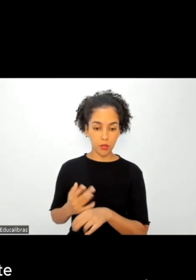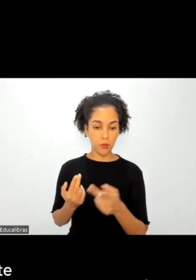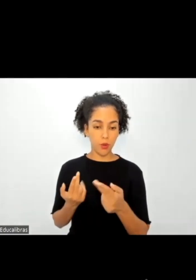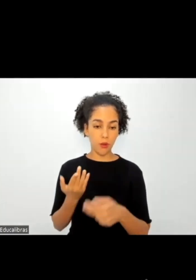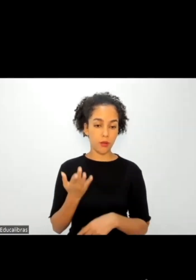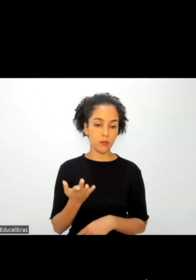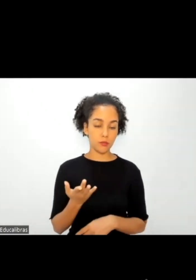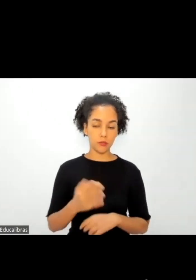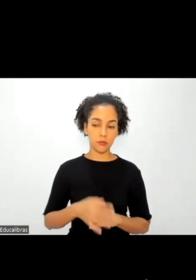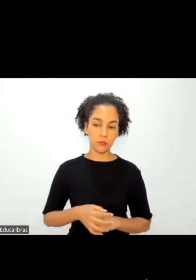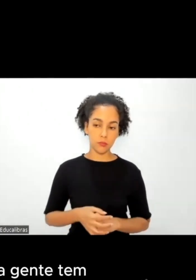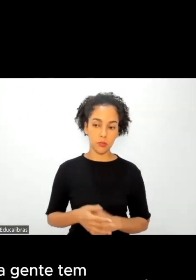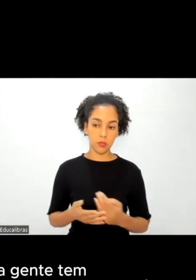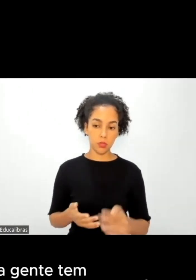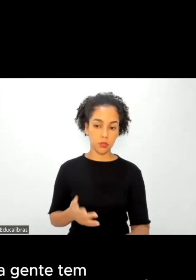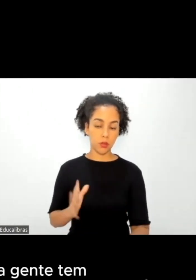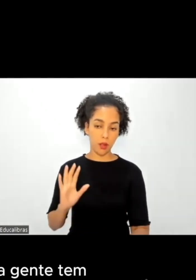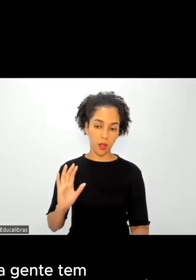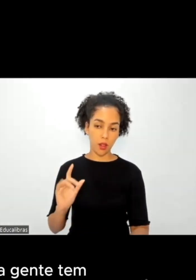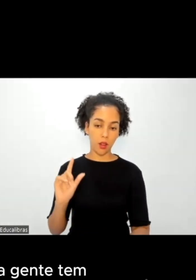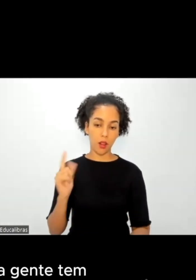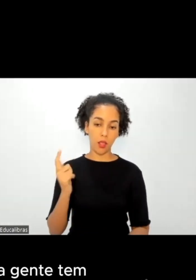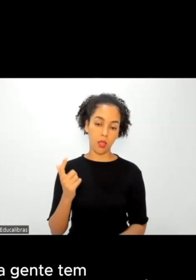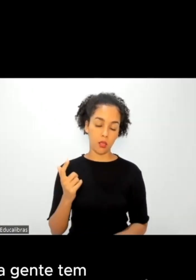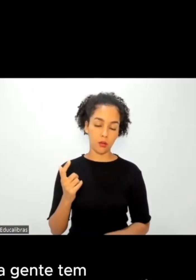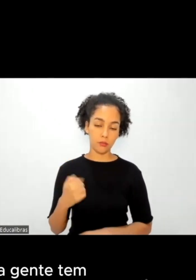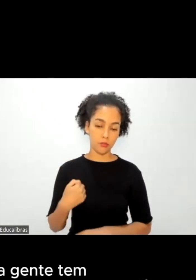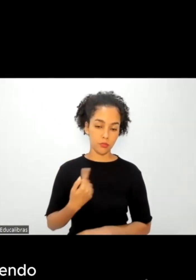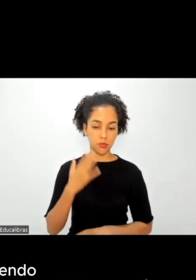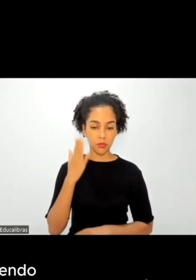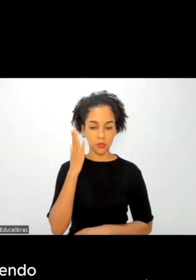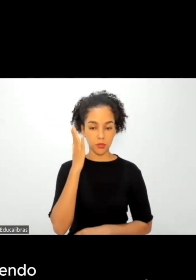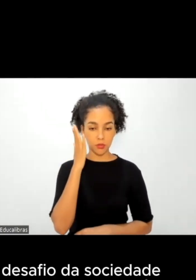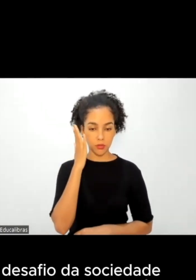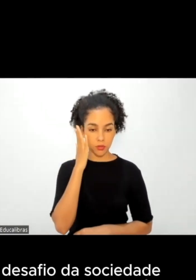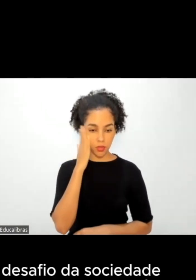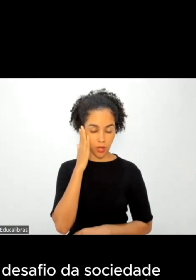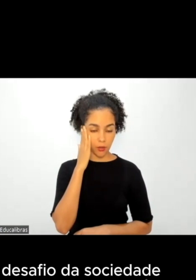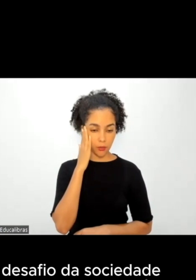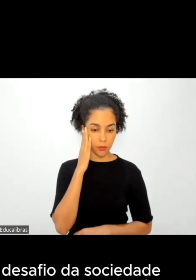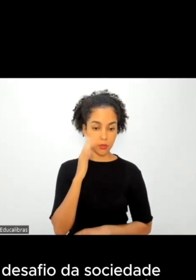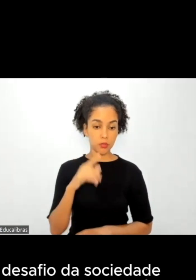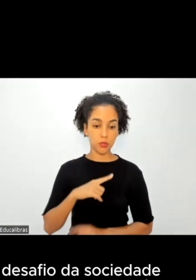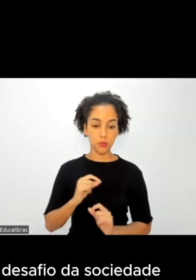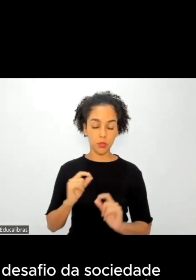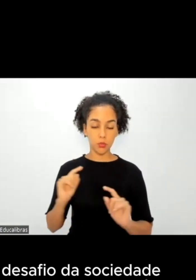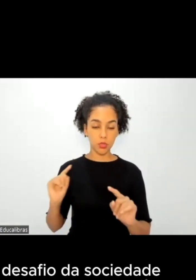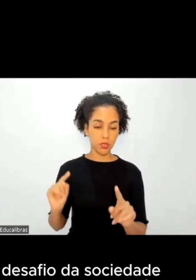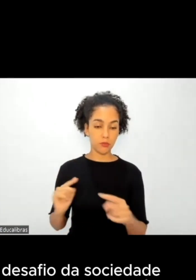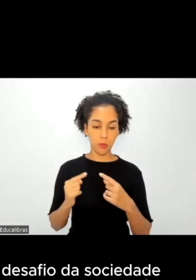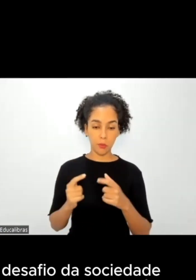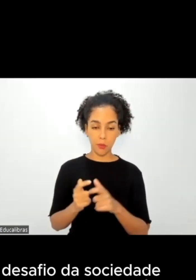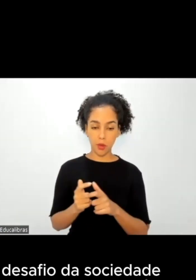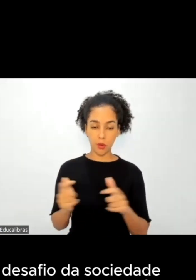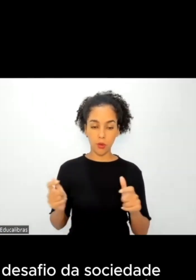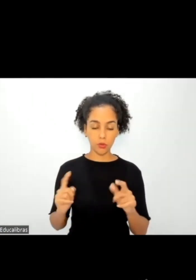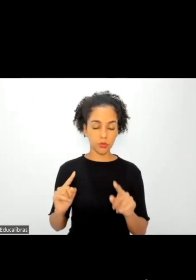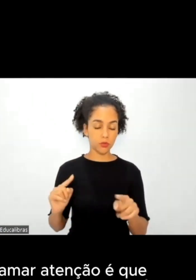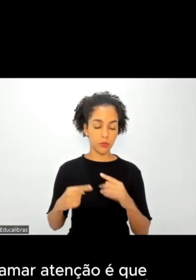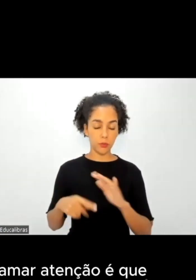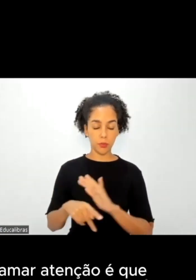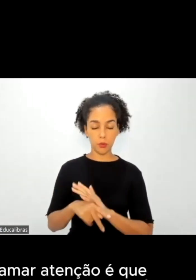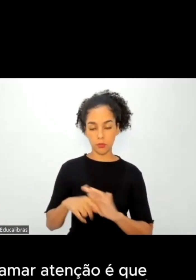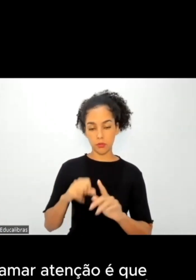assim, gente, óbvio, né, que a gente sabe que a gente tem, né, como eu estava dizendo, um desafio muito maior, que é um desafio da